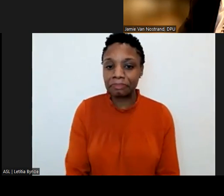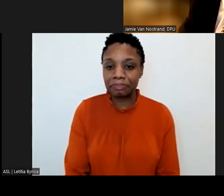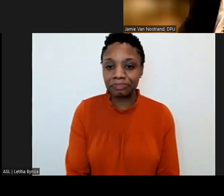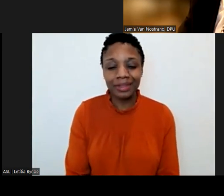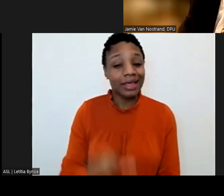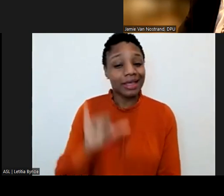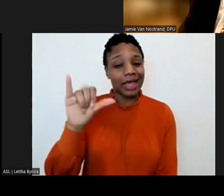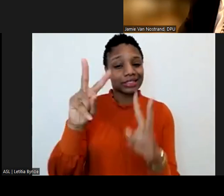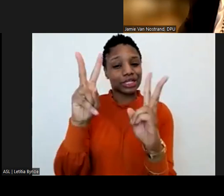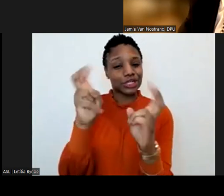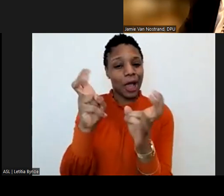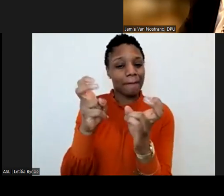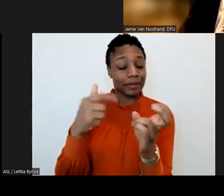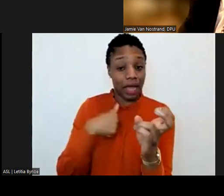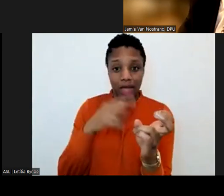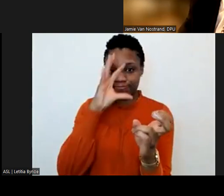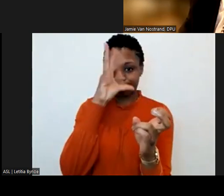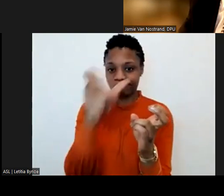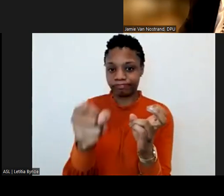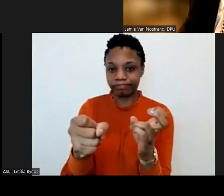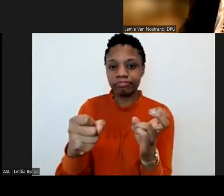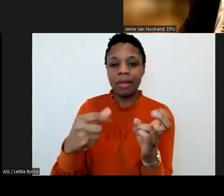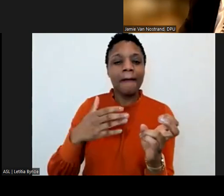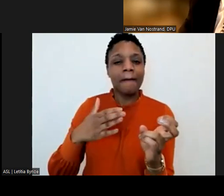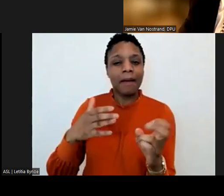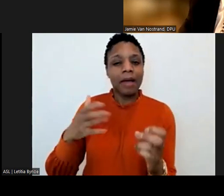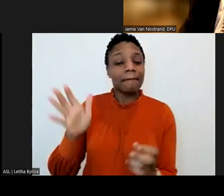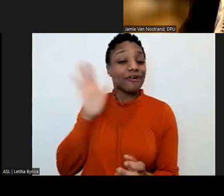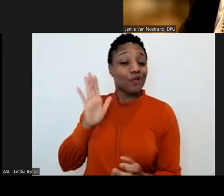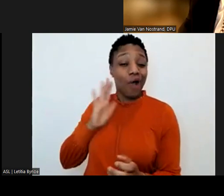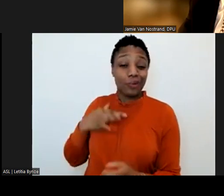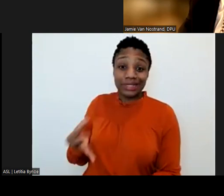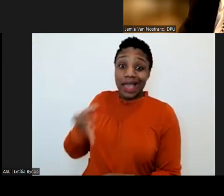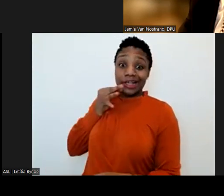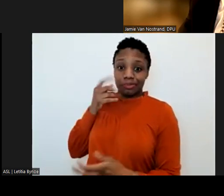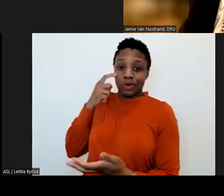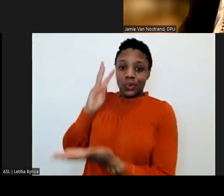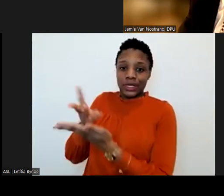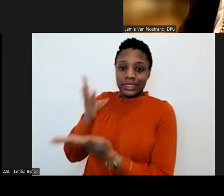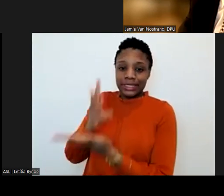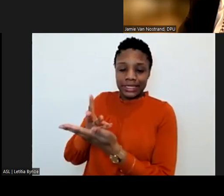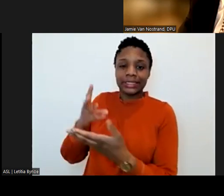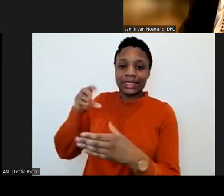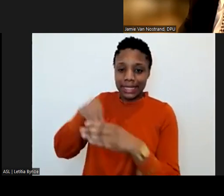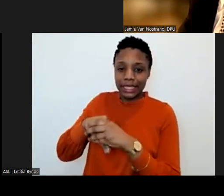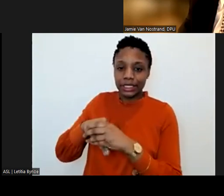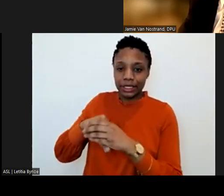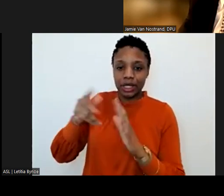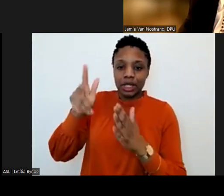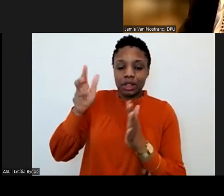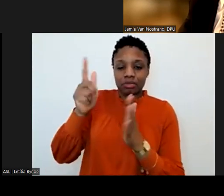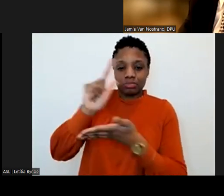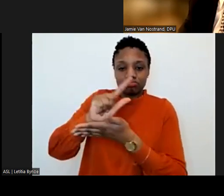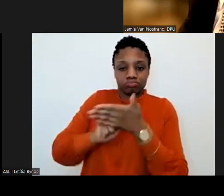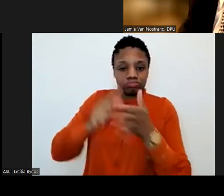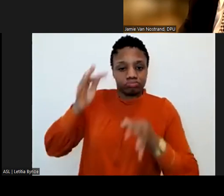pregunta y es un es un tópico que a mí me interesa mucho